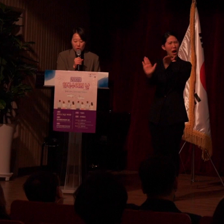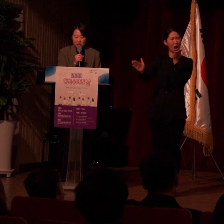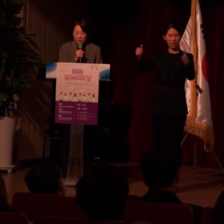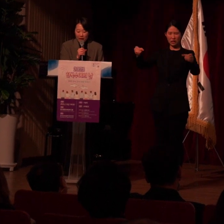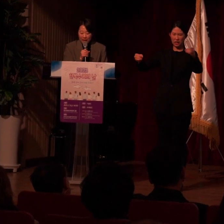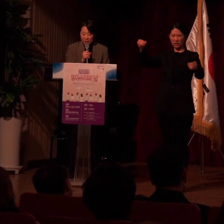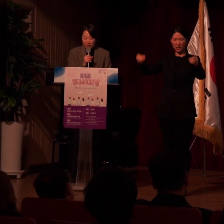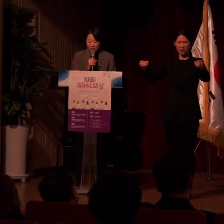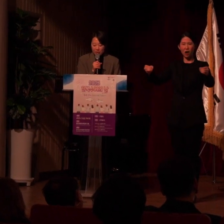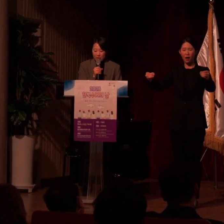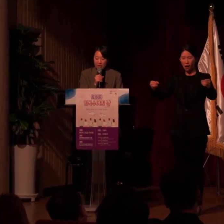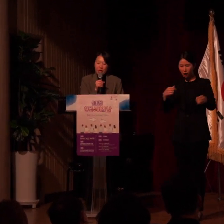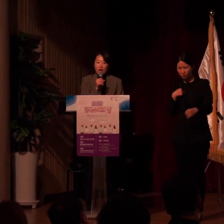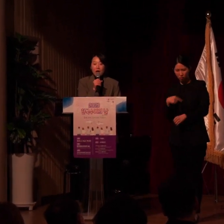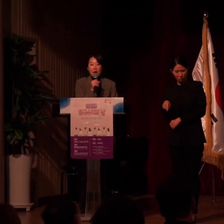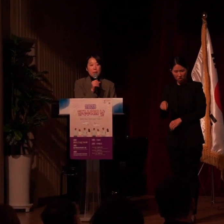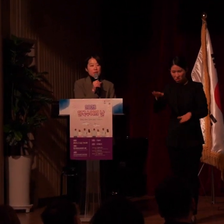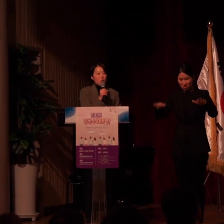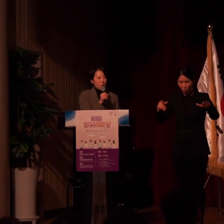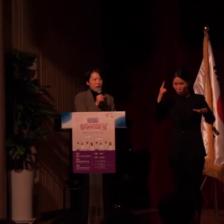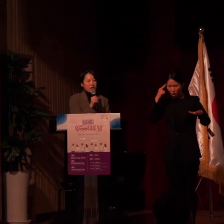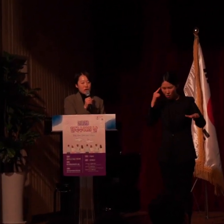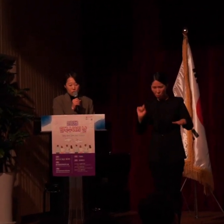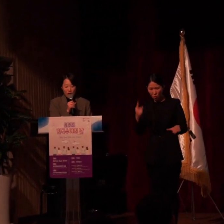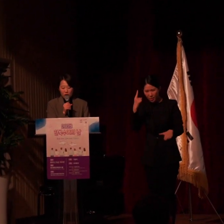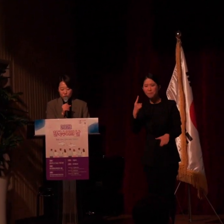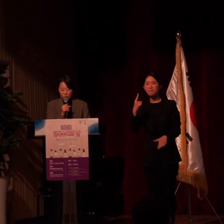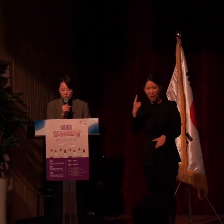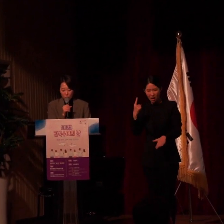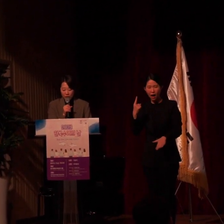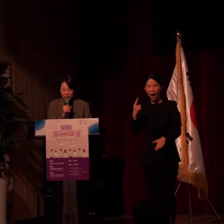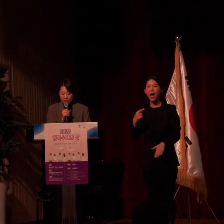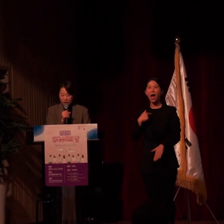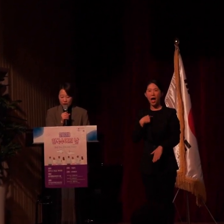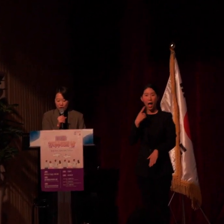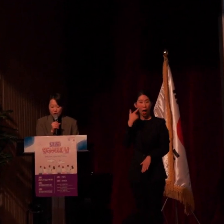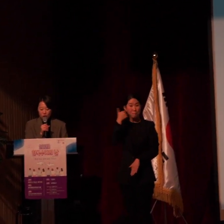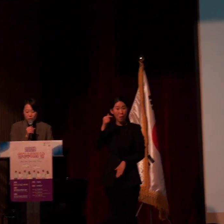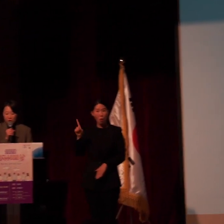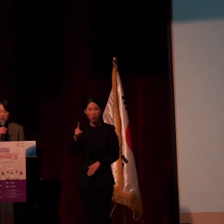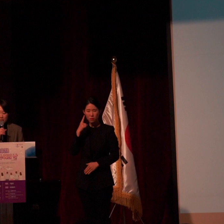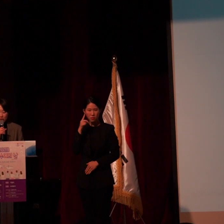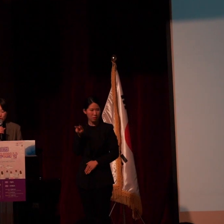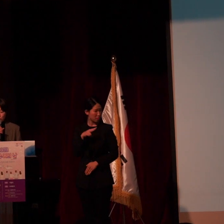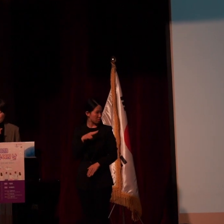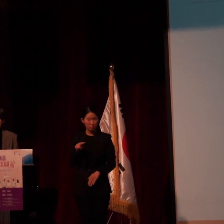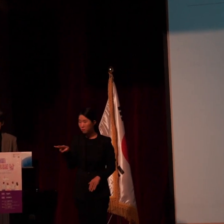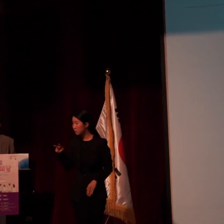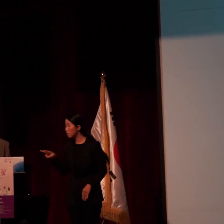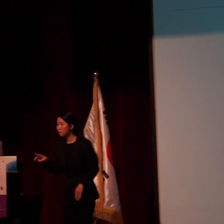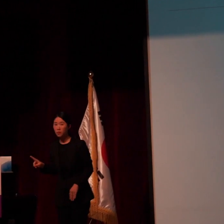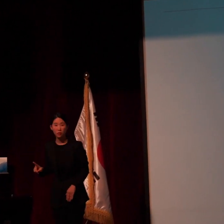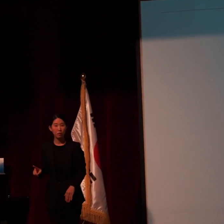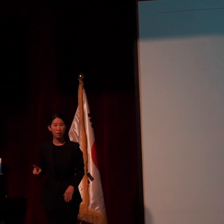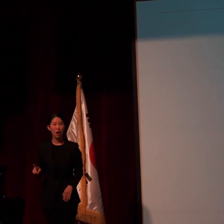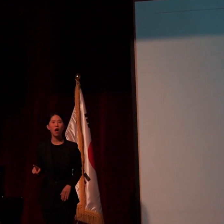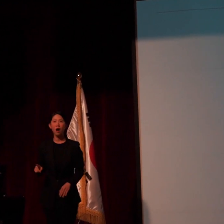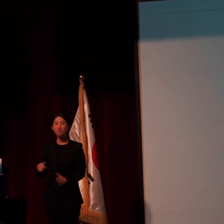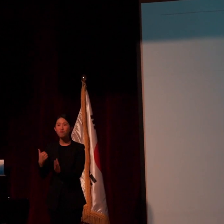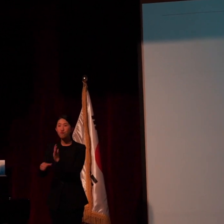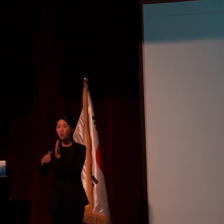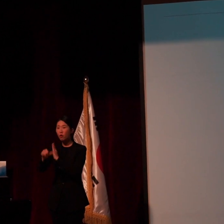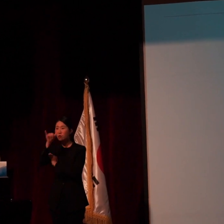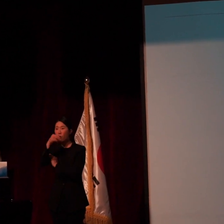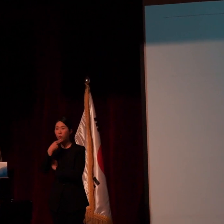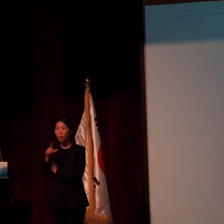원인이 파악되면 아빠는 고개를 좌우로 돌려 수평을 맞출 도구가 주변에